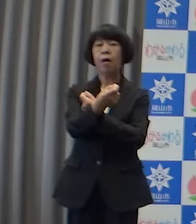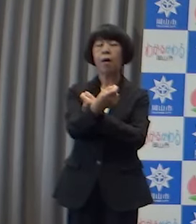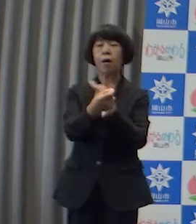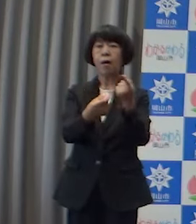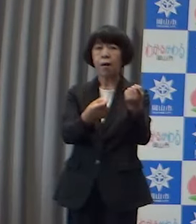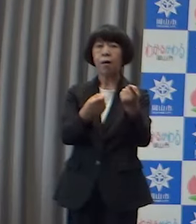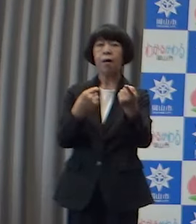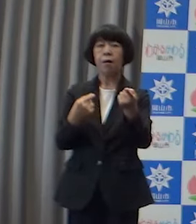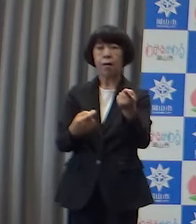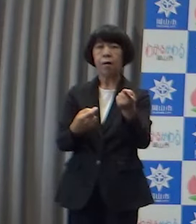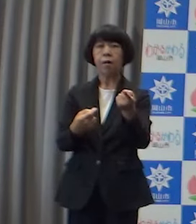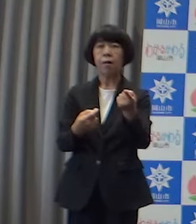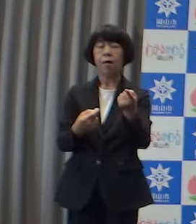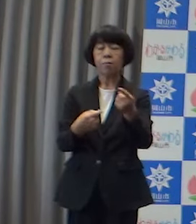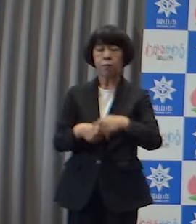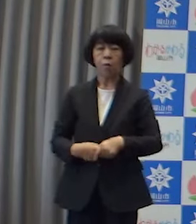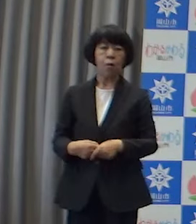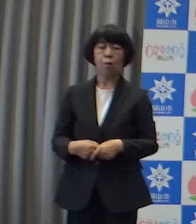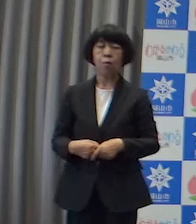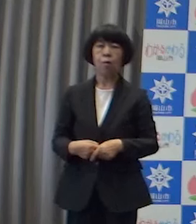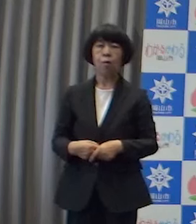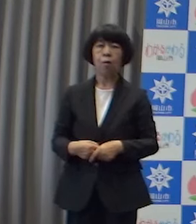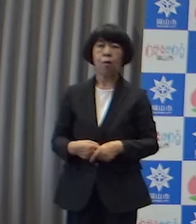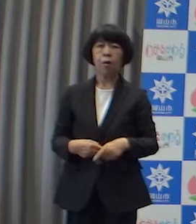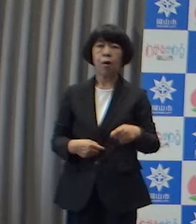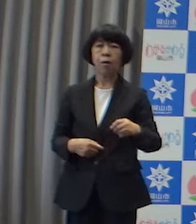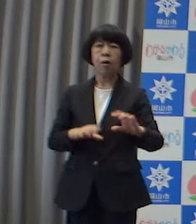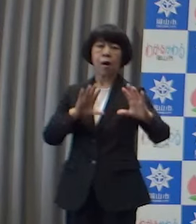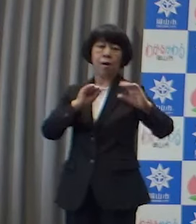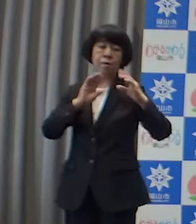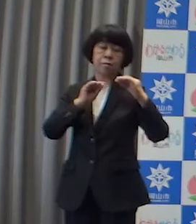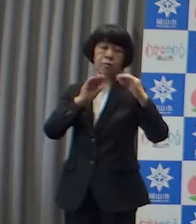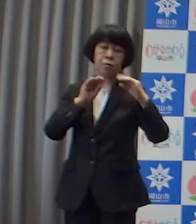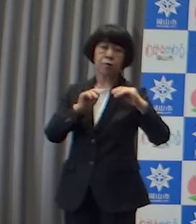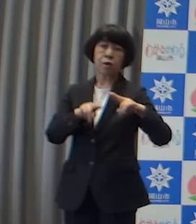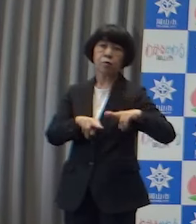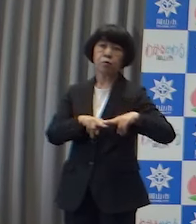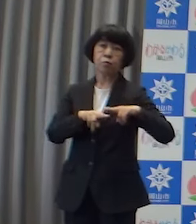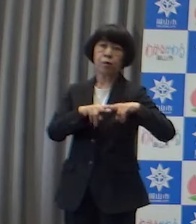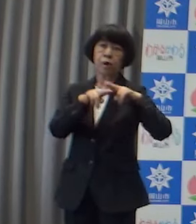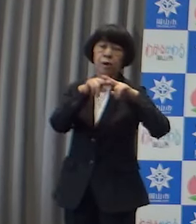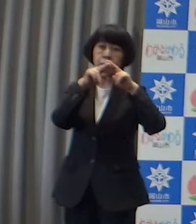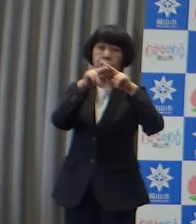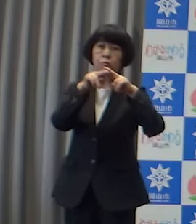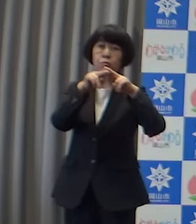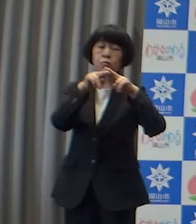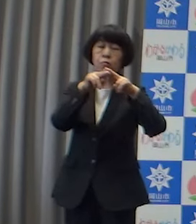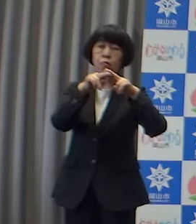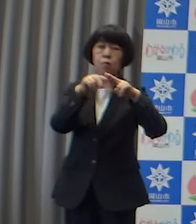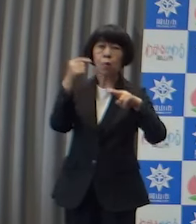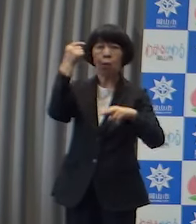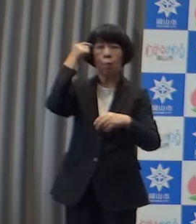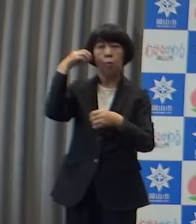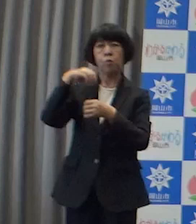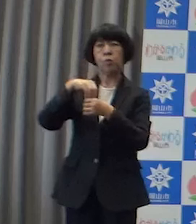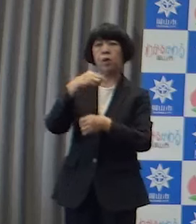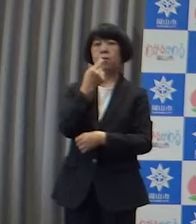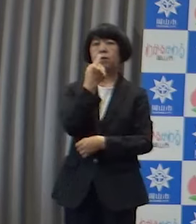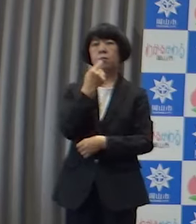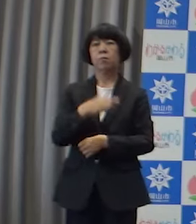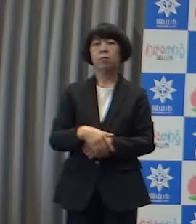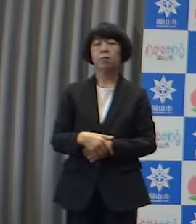にね、お話をして積み上げていくものだろうというように思っております